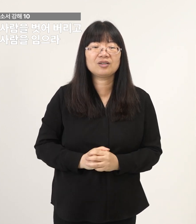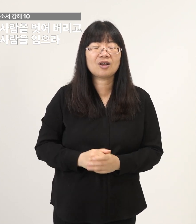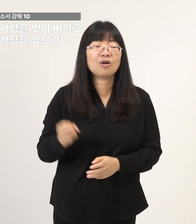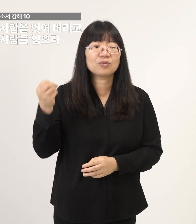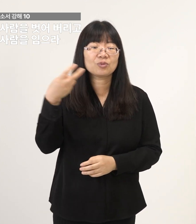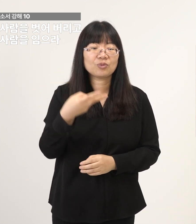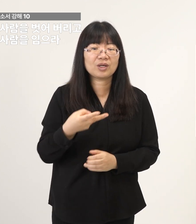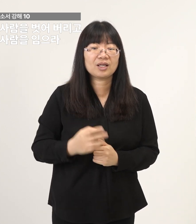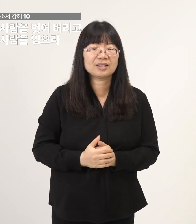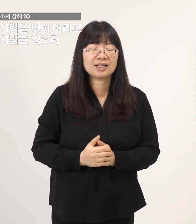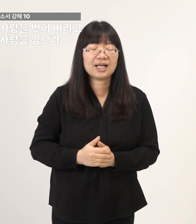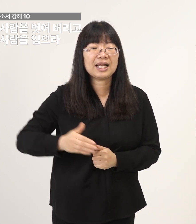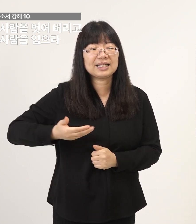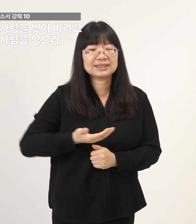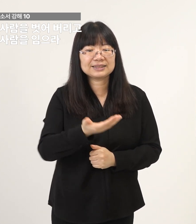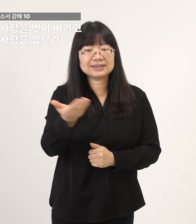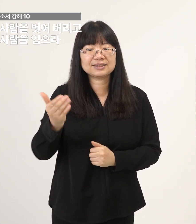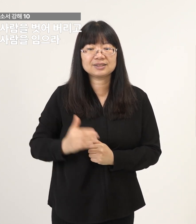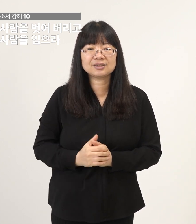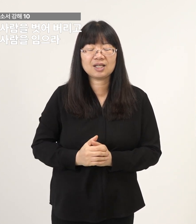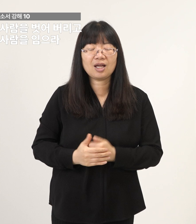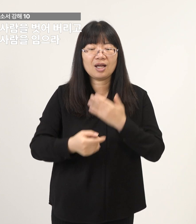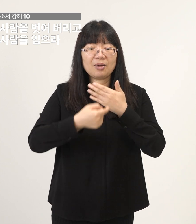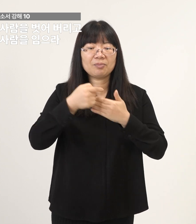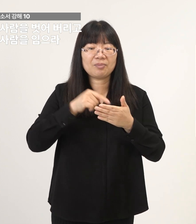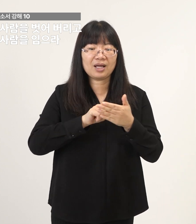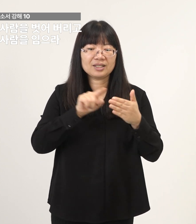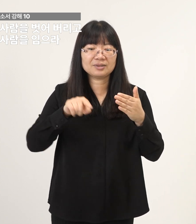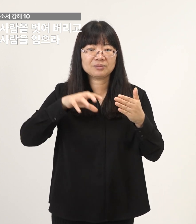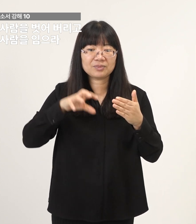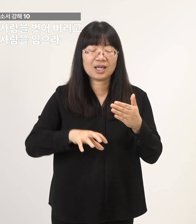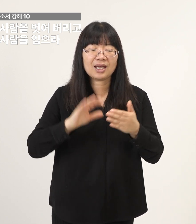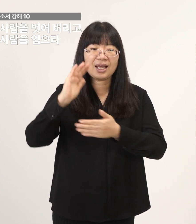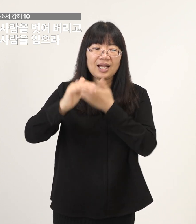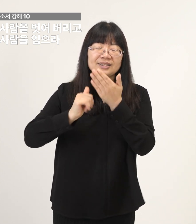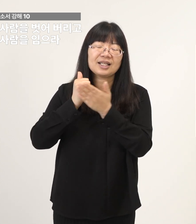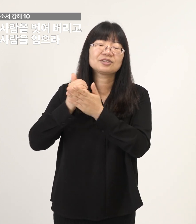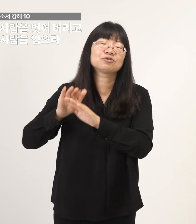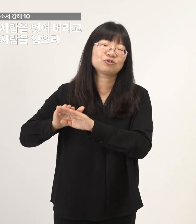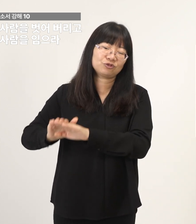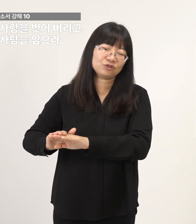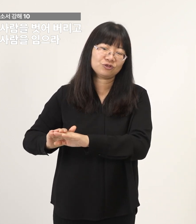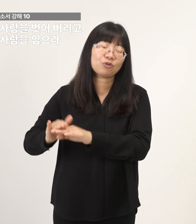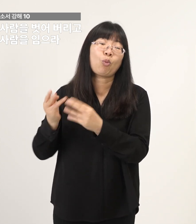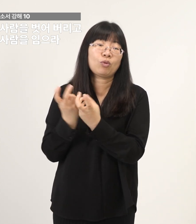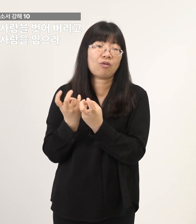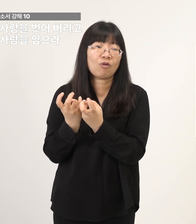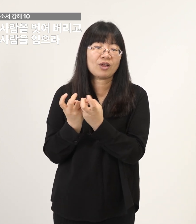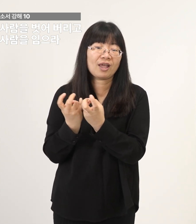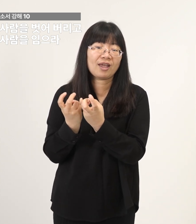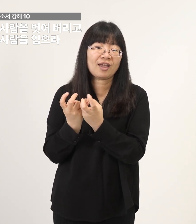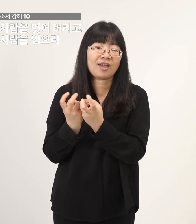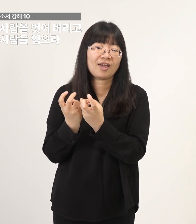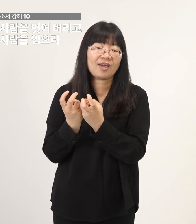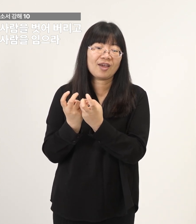또한 그들이 마음에 하나님 두기를 어떻게 했다고 돼